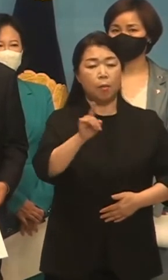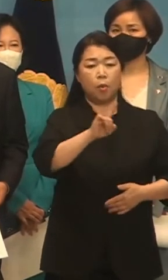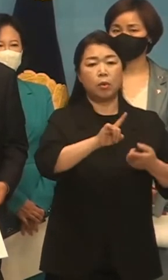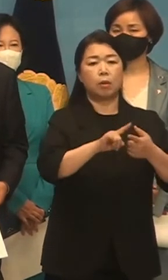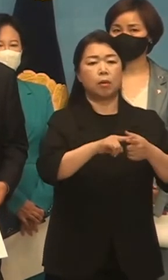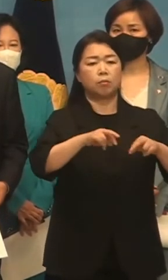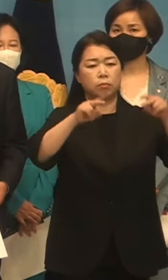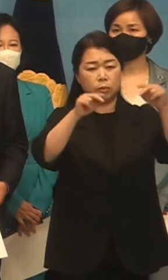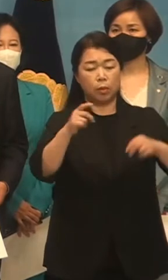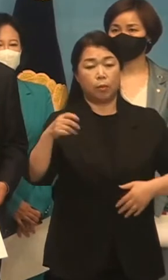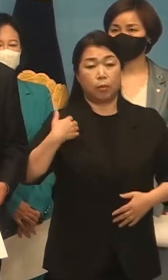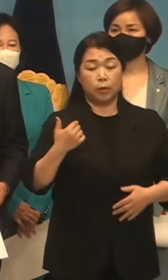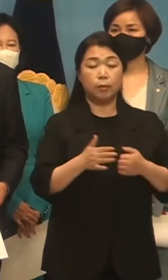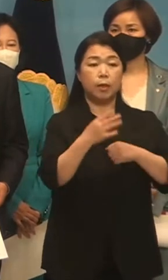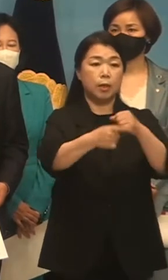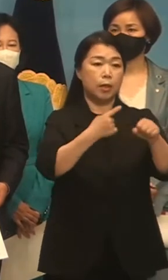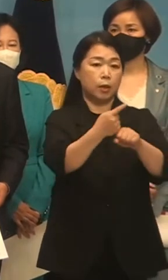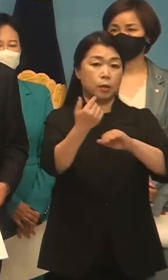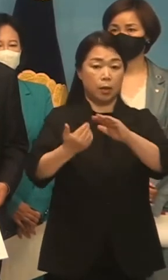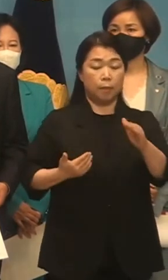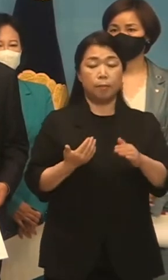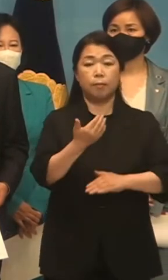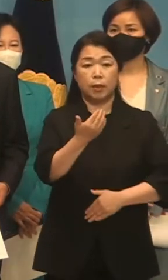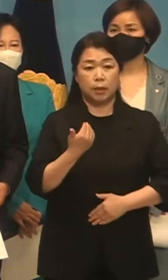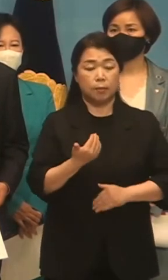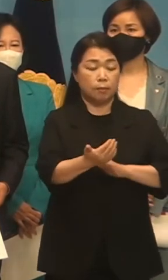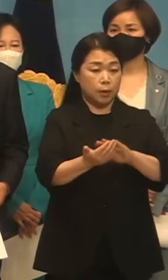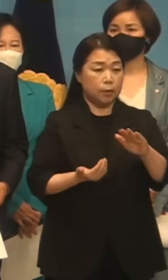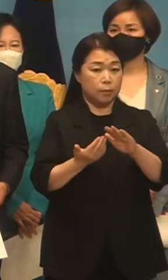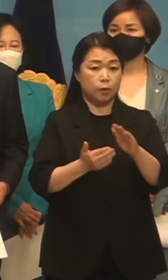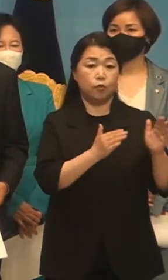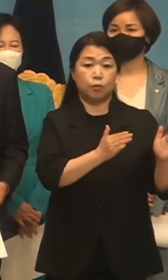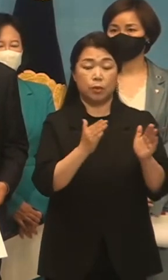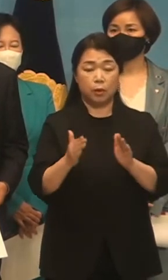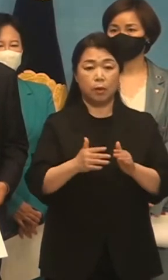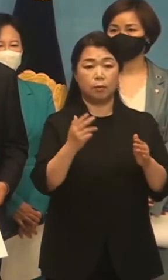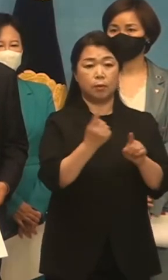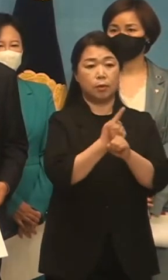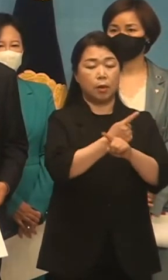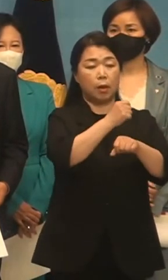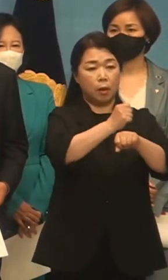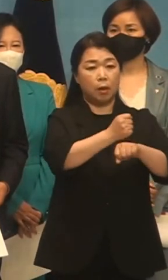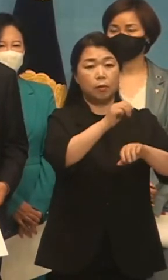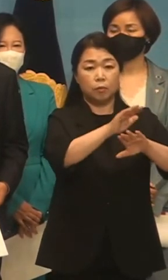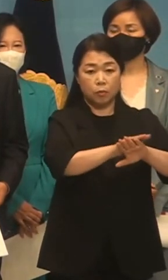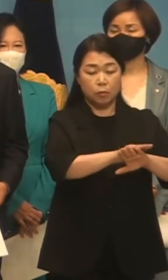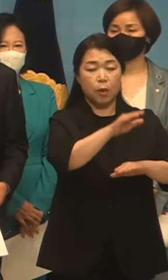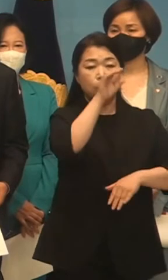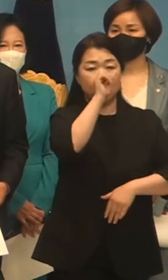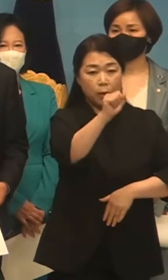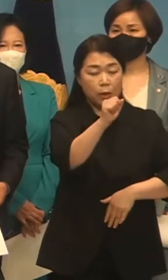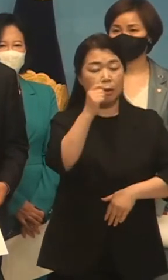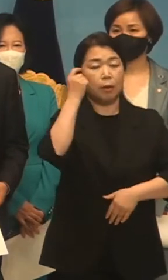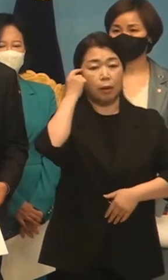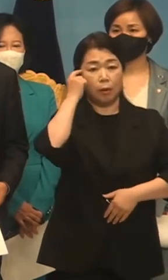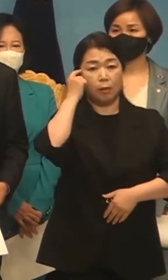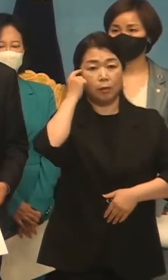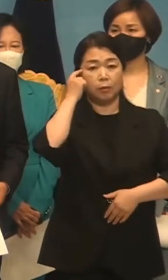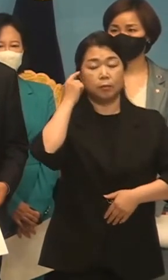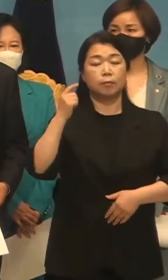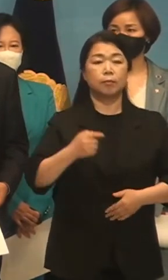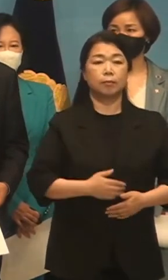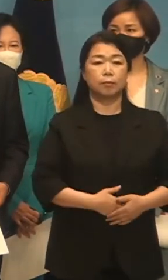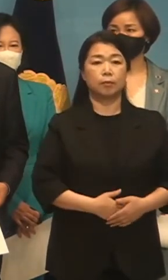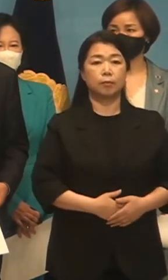그래서 1년 전쯤에 이런 것은 미리미리 개정했으면 좋겠다 이런